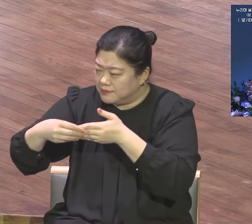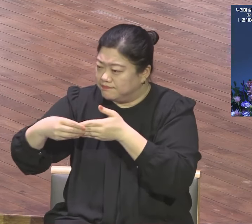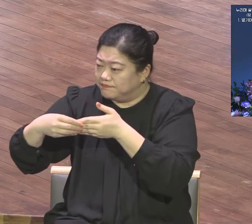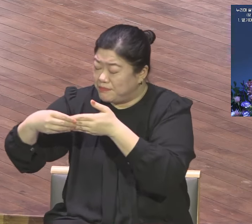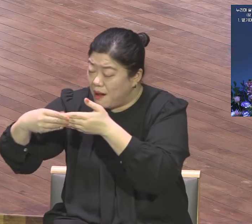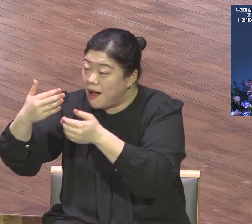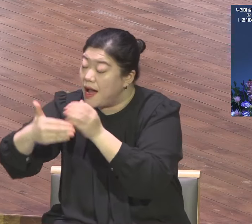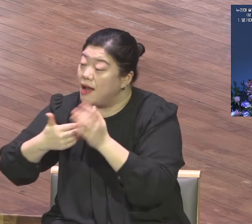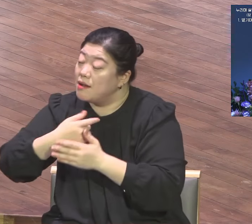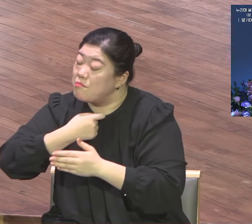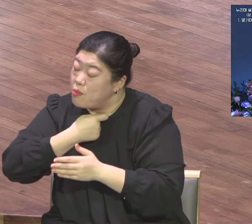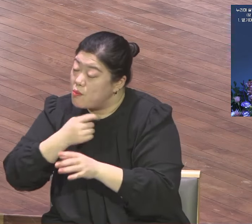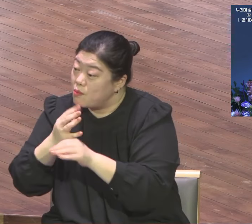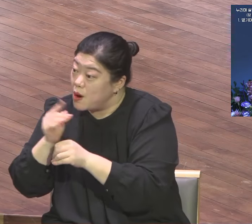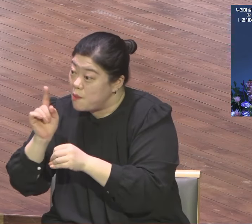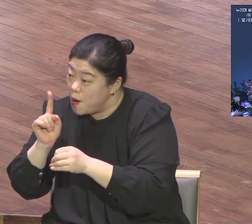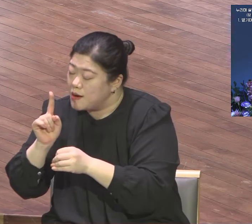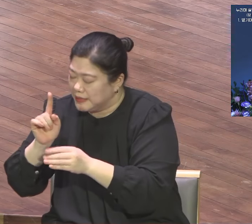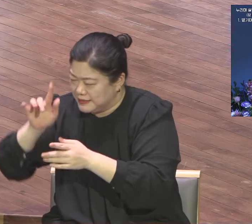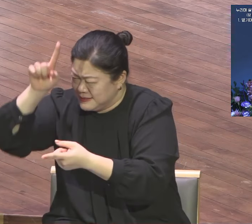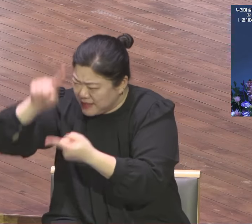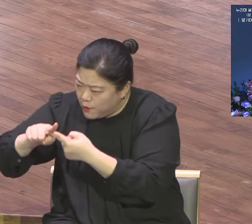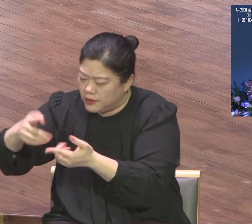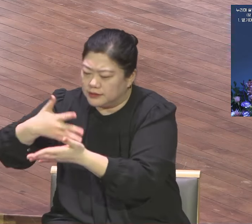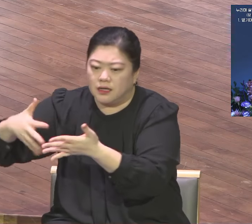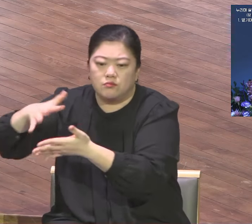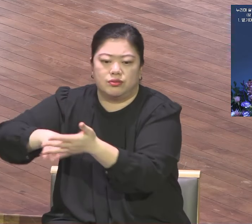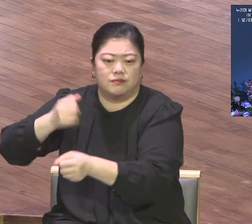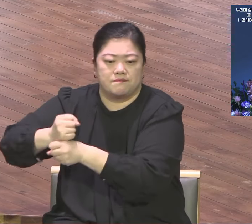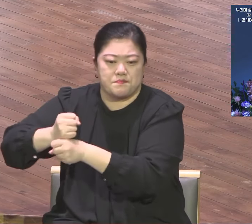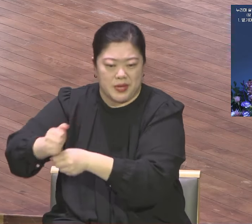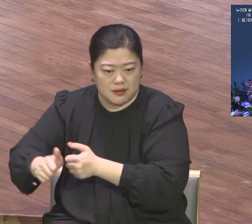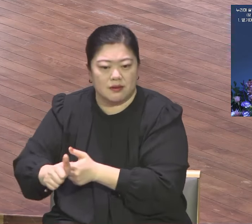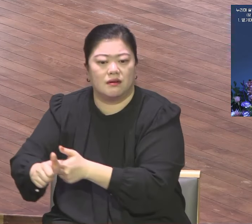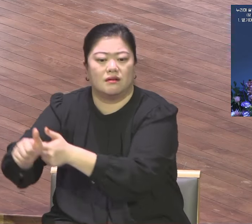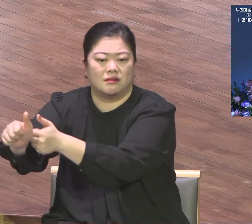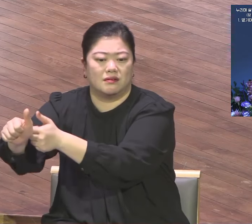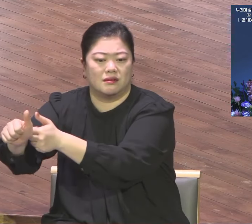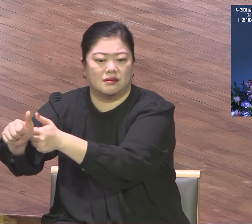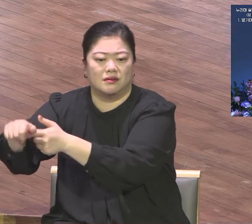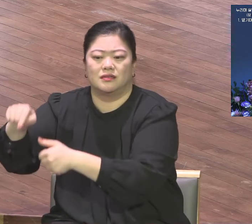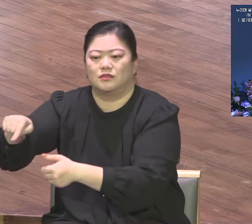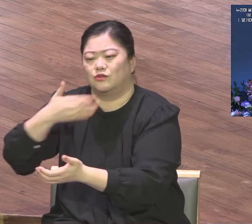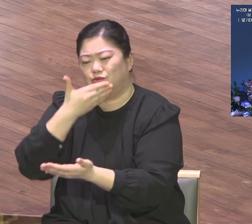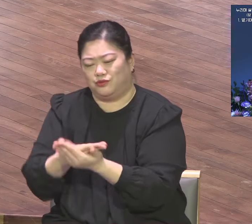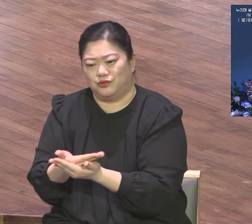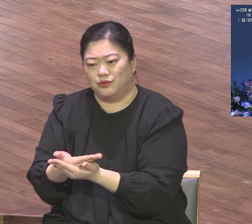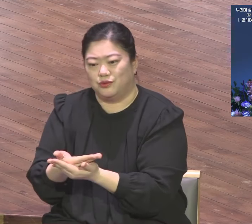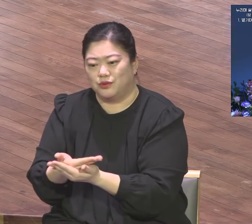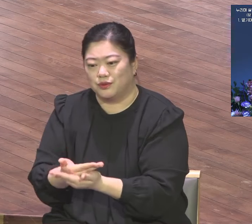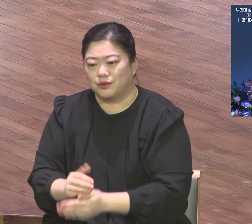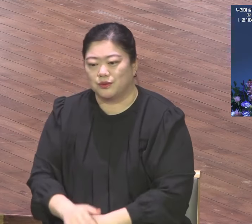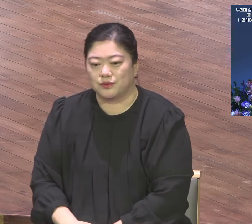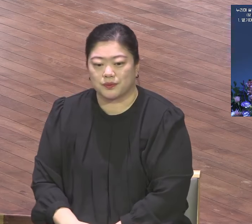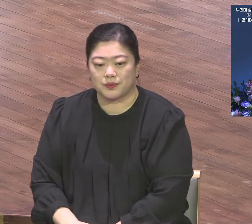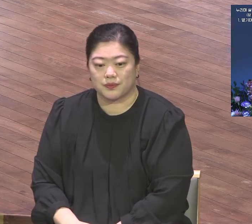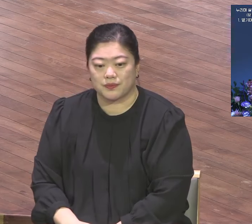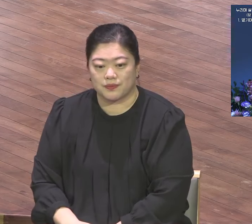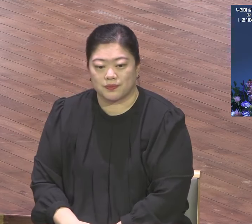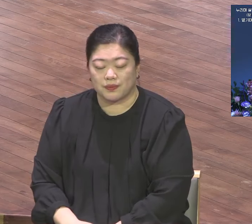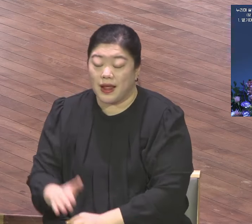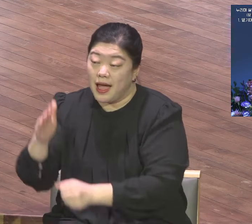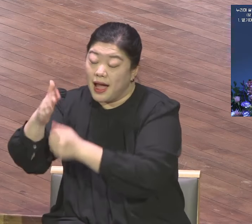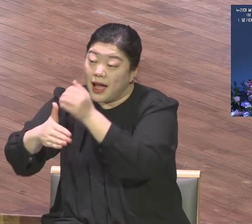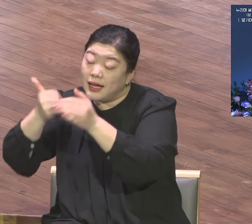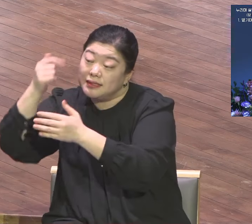사람이 지혜로운 사람이요. 하나님의 계획, 하나님의 시간표에, 하나님의 뜻에 맞추고 모든 계획을